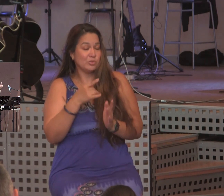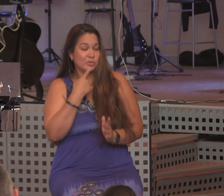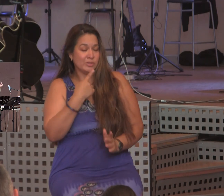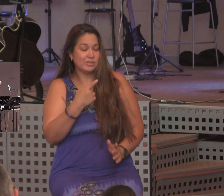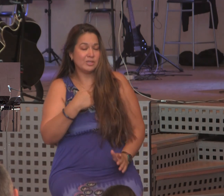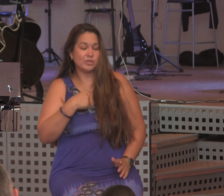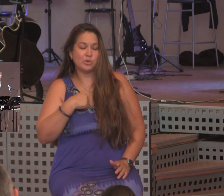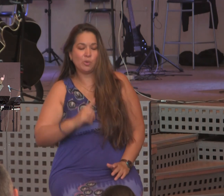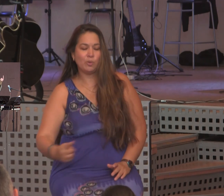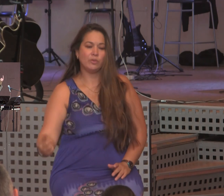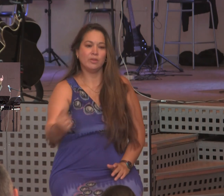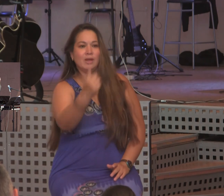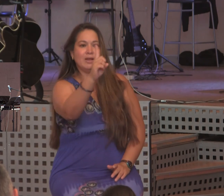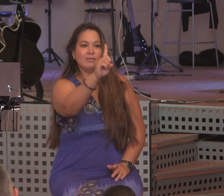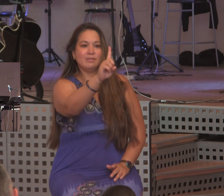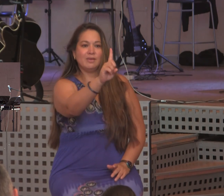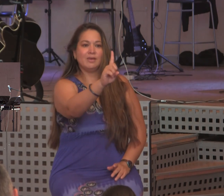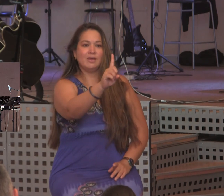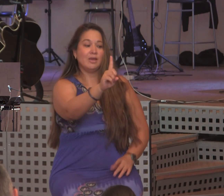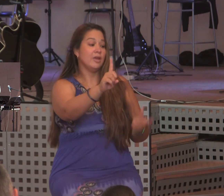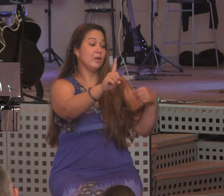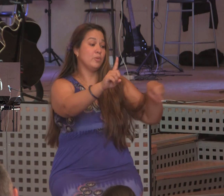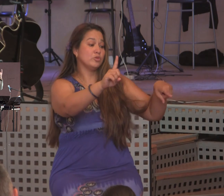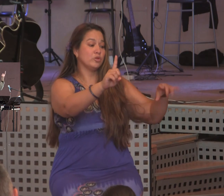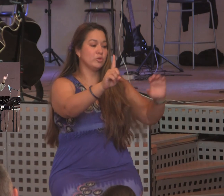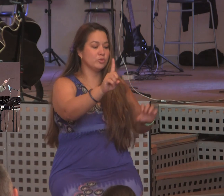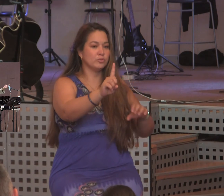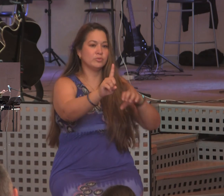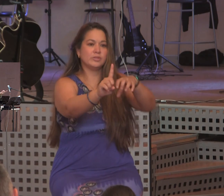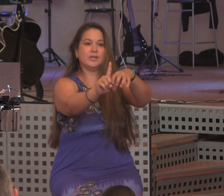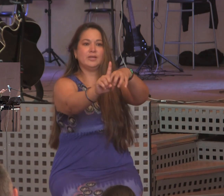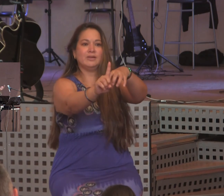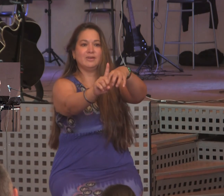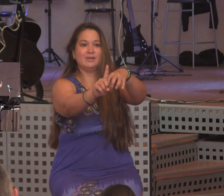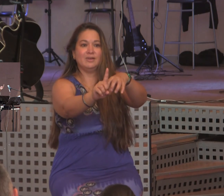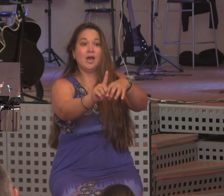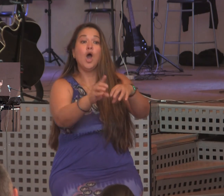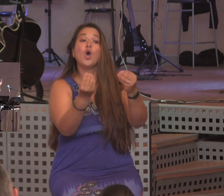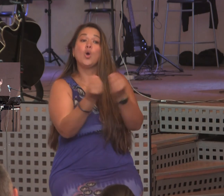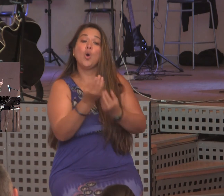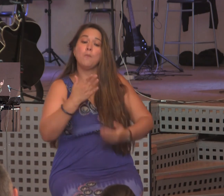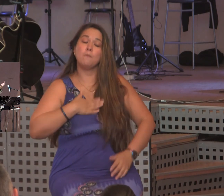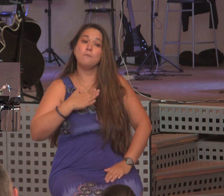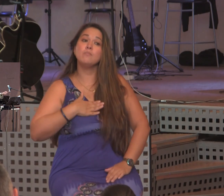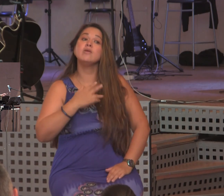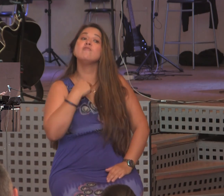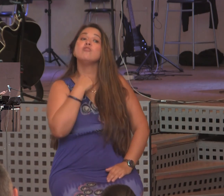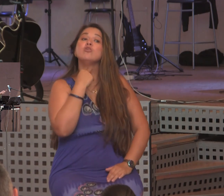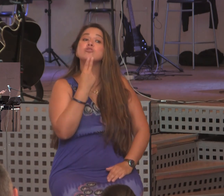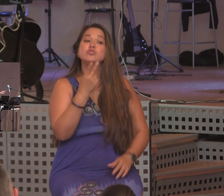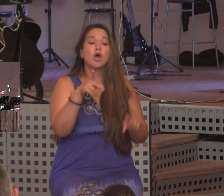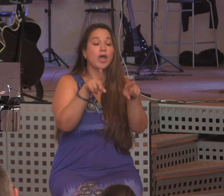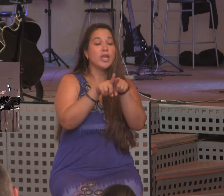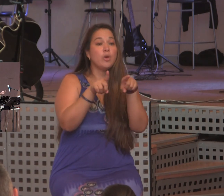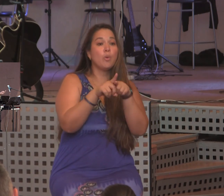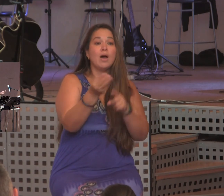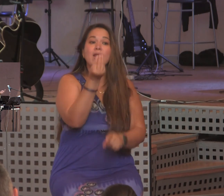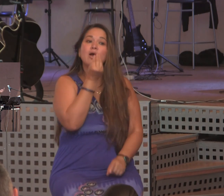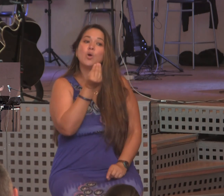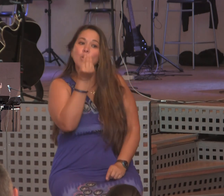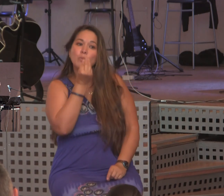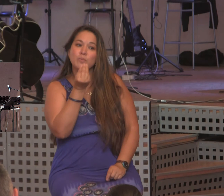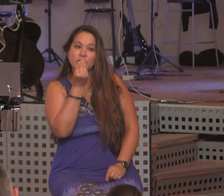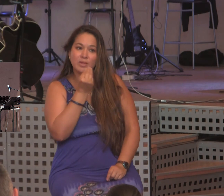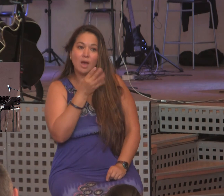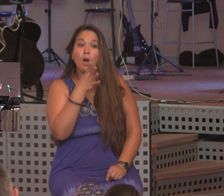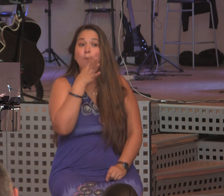estáis siguiendo. Con mi voz os estoy alimentando. Las palabras que os he dicho que dijo Jesucristo